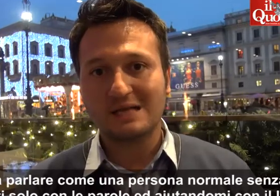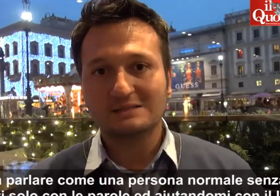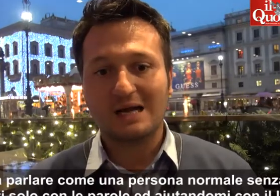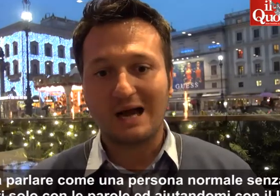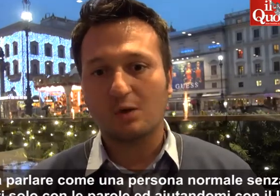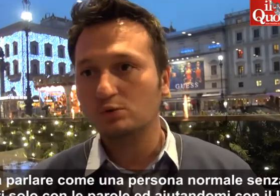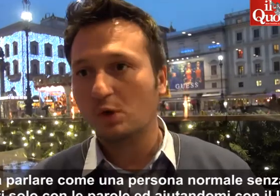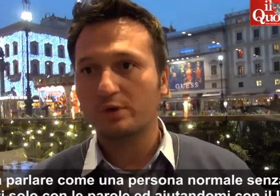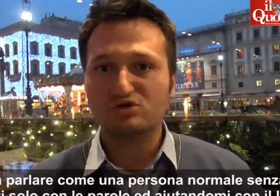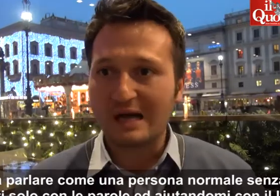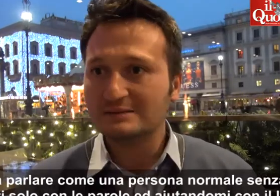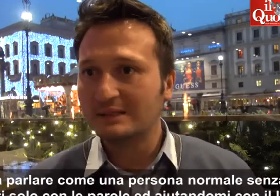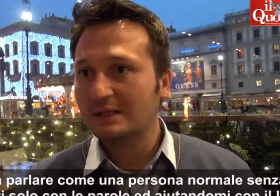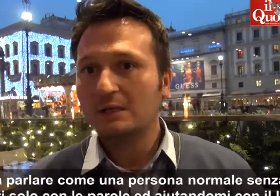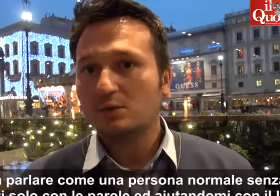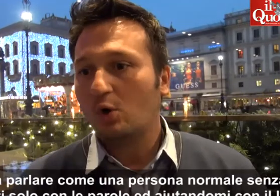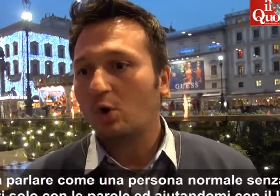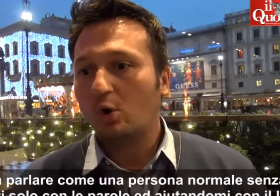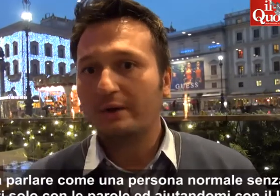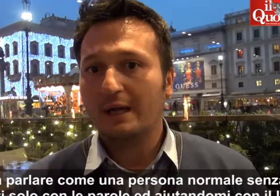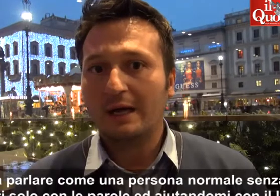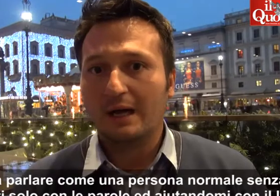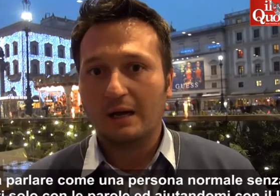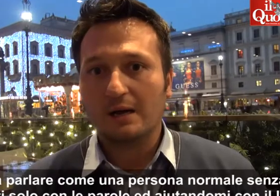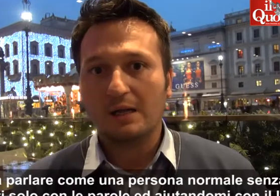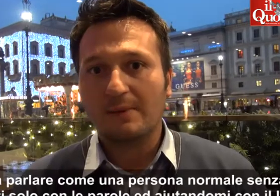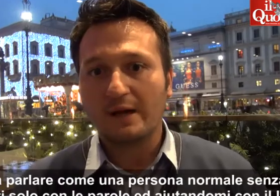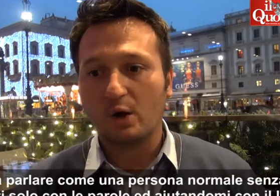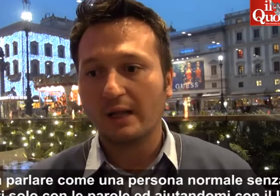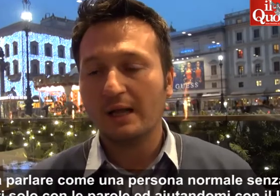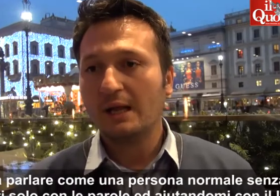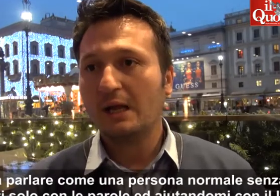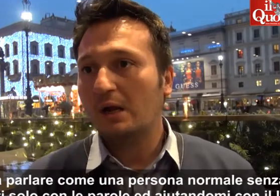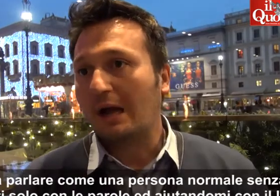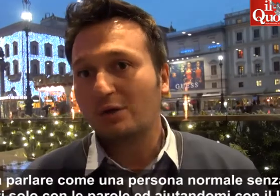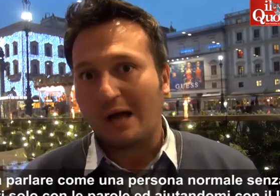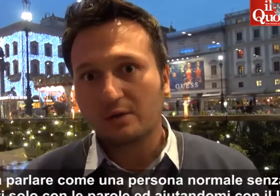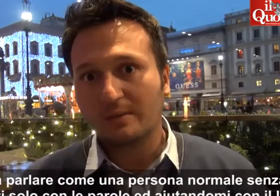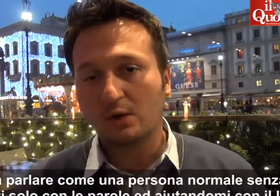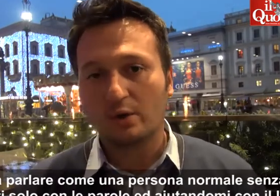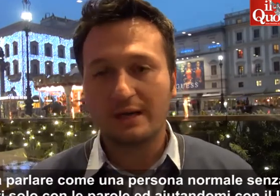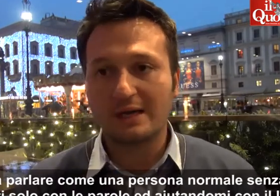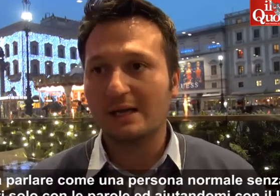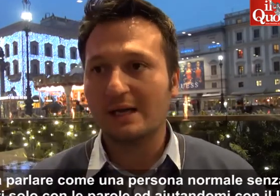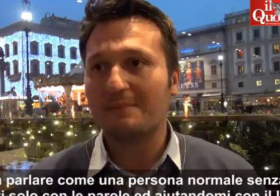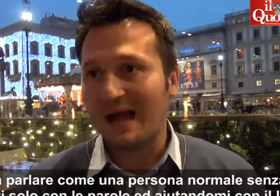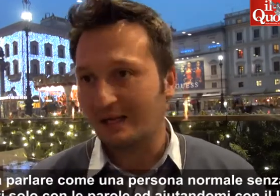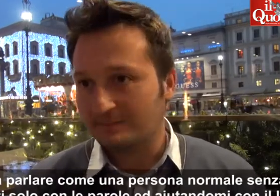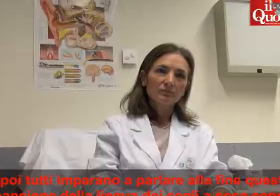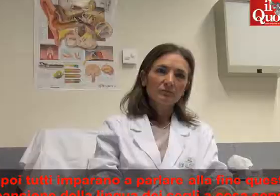senza allugio di gesti, solo con le parole e aiutandomi con il labiale. Se